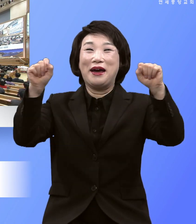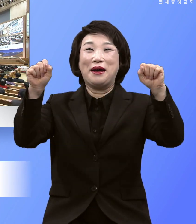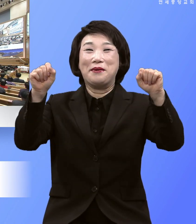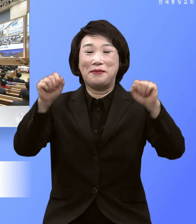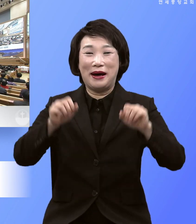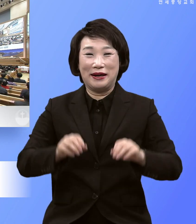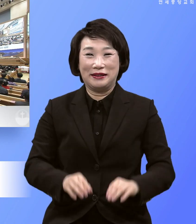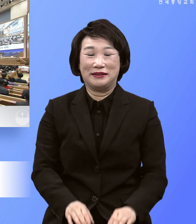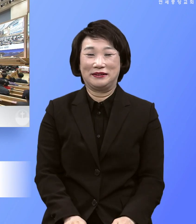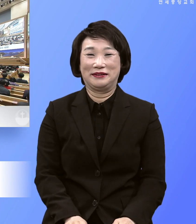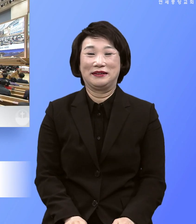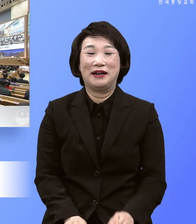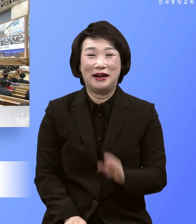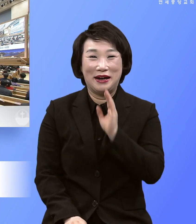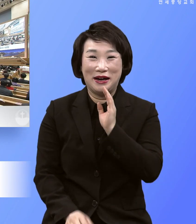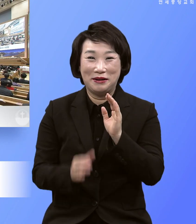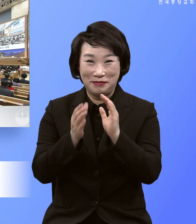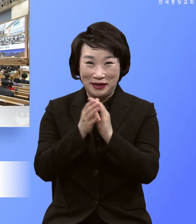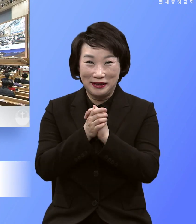해방,